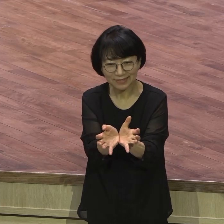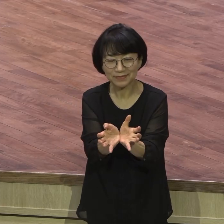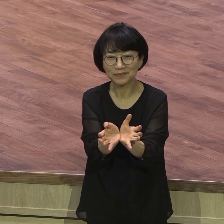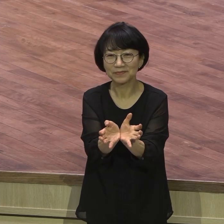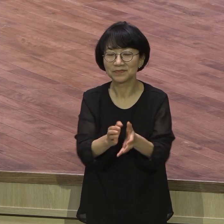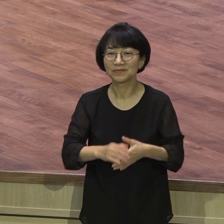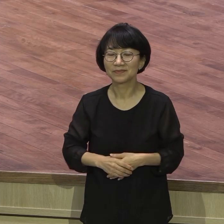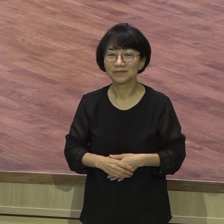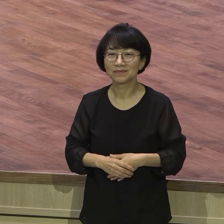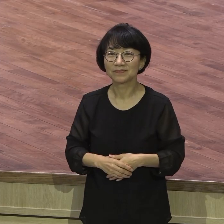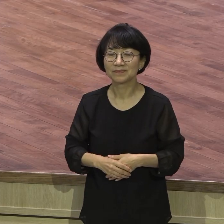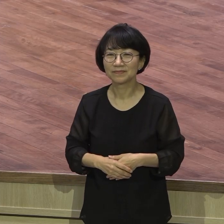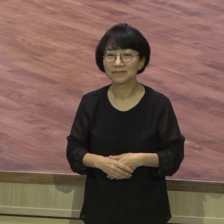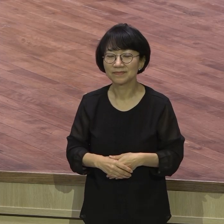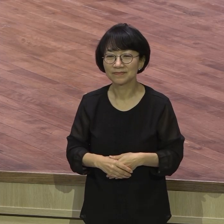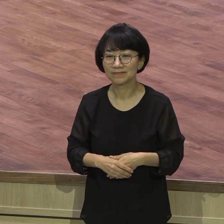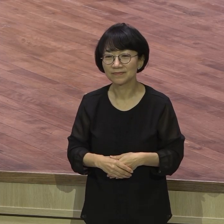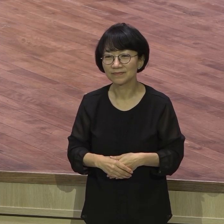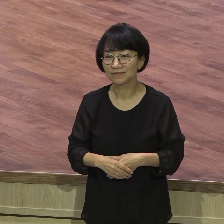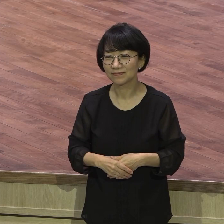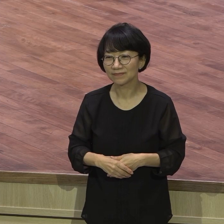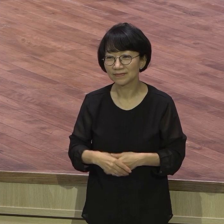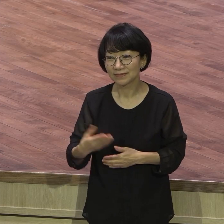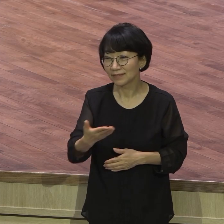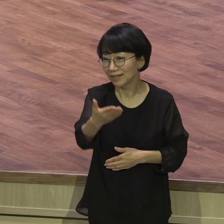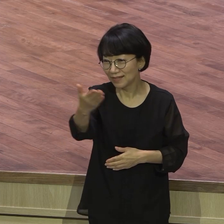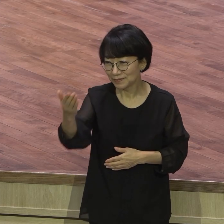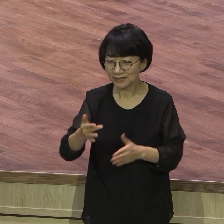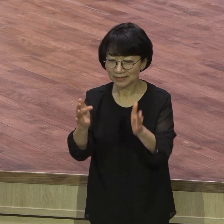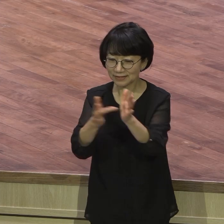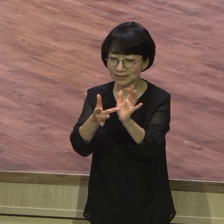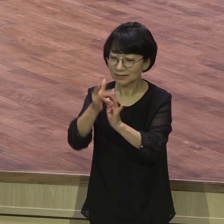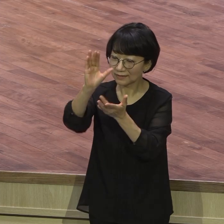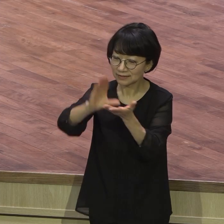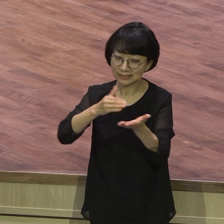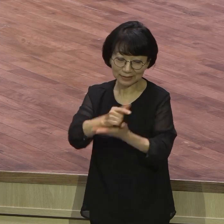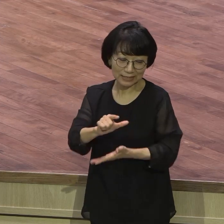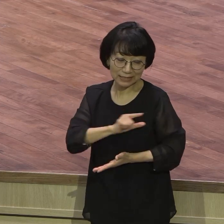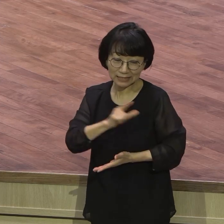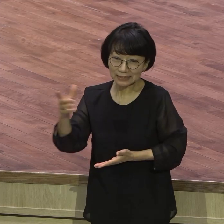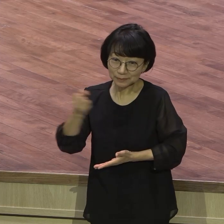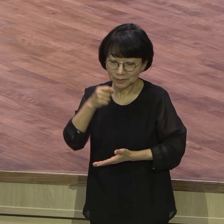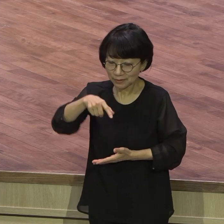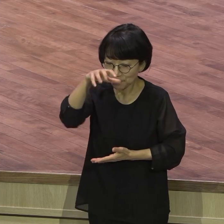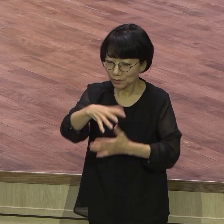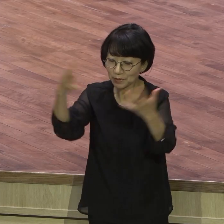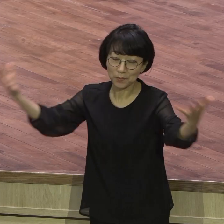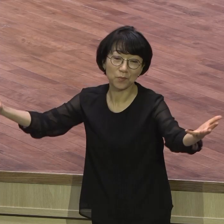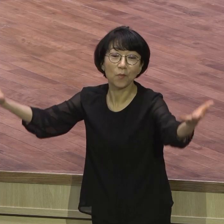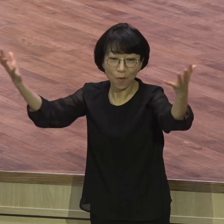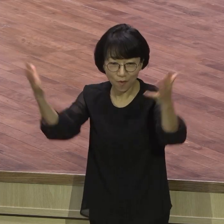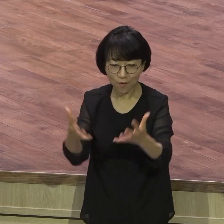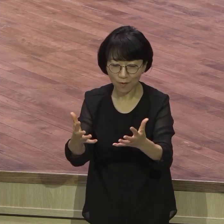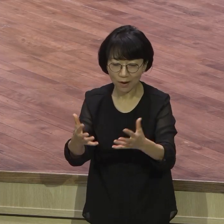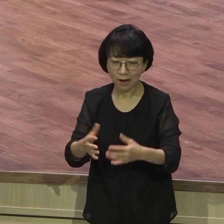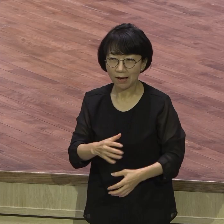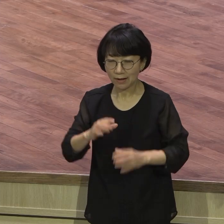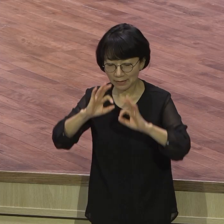지금 여러분이 예수고시도 이름으로 여기에 모임 이 자체 이 자체 아 나는